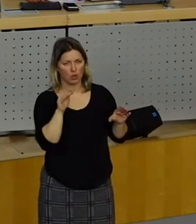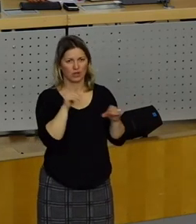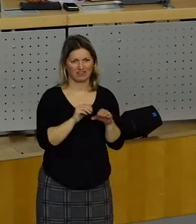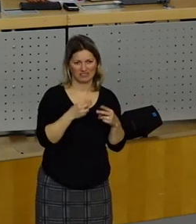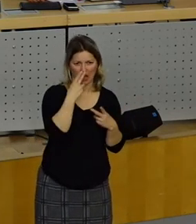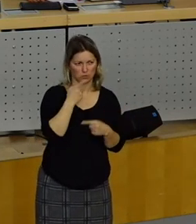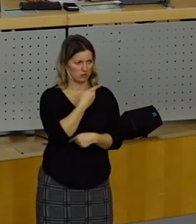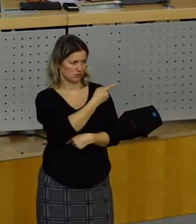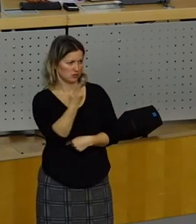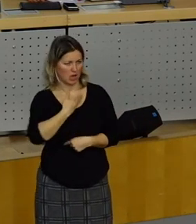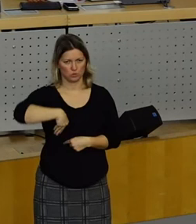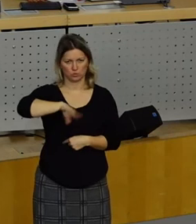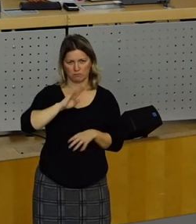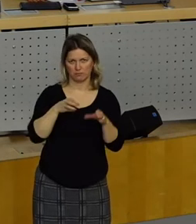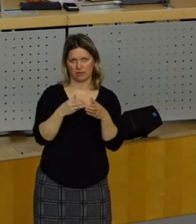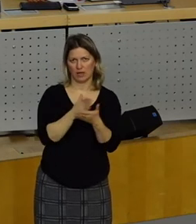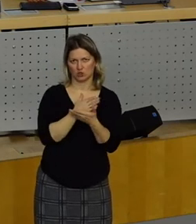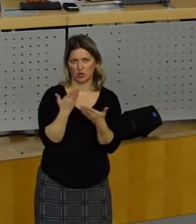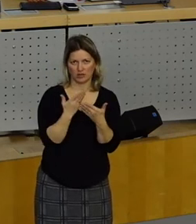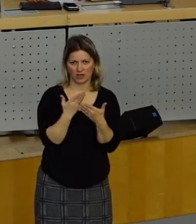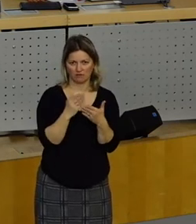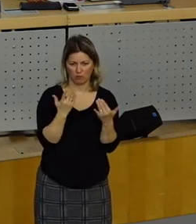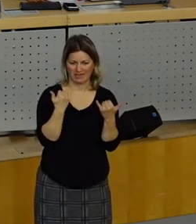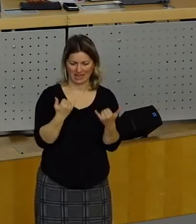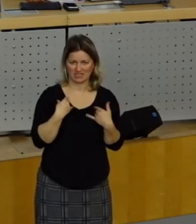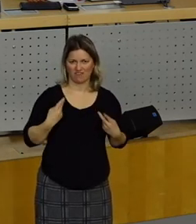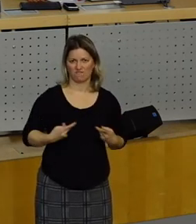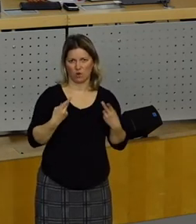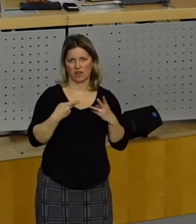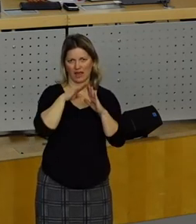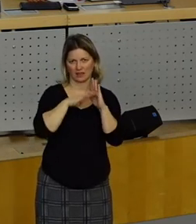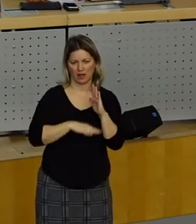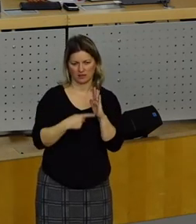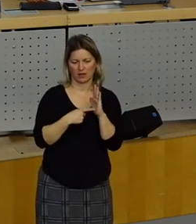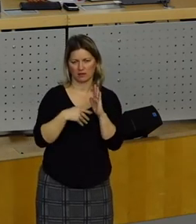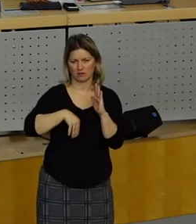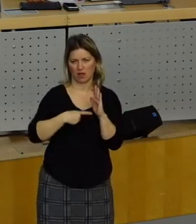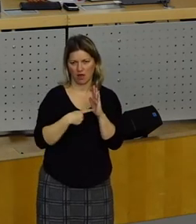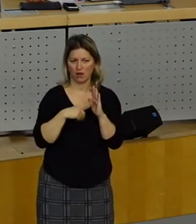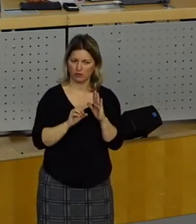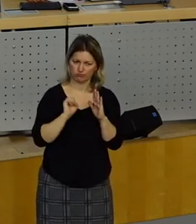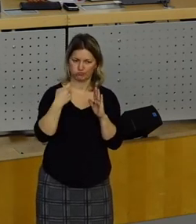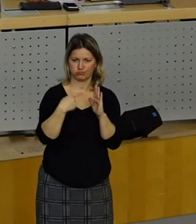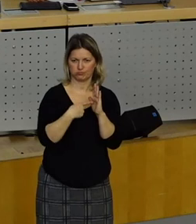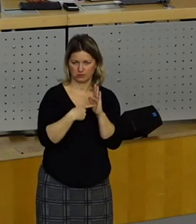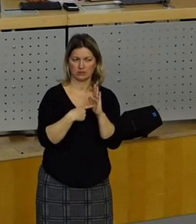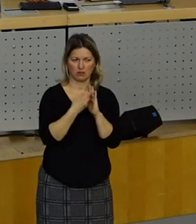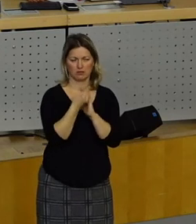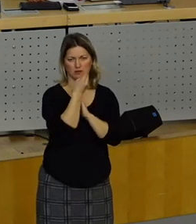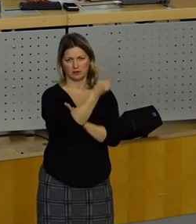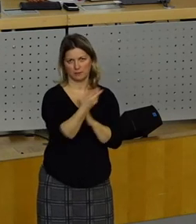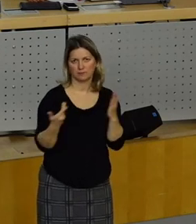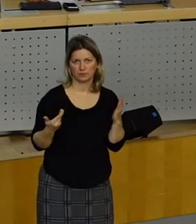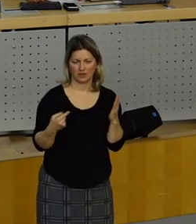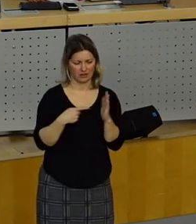händen wir werden ja arbeiten jetzt eine förderrichtlinie die dann über das was wir als rahmen beschlossen